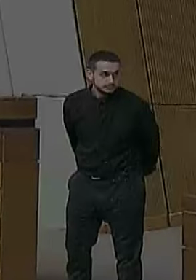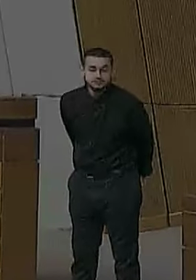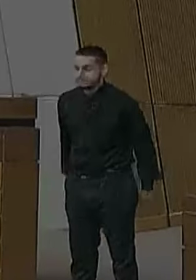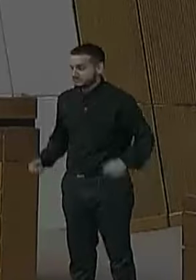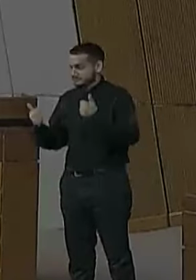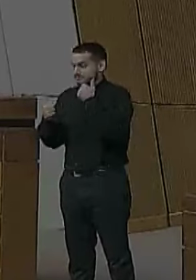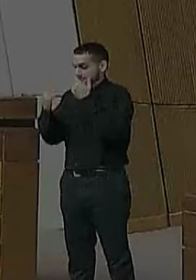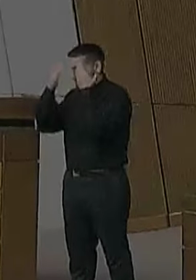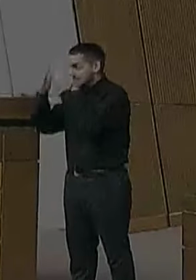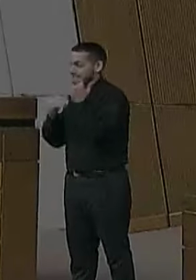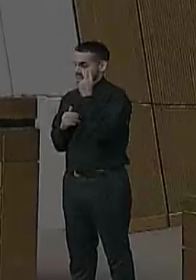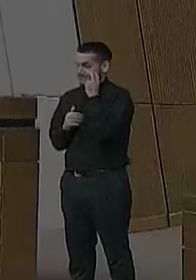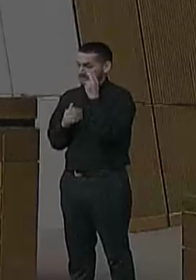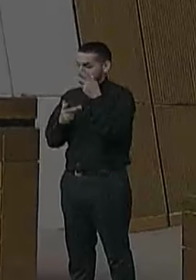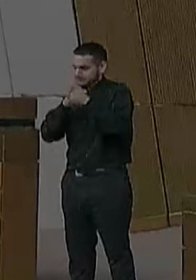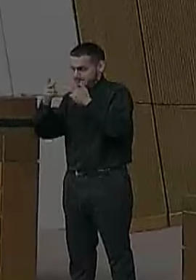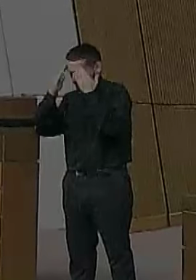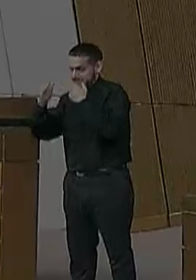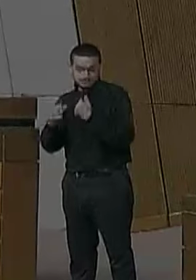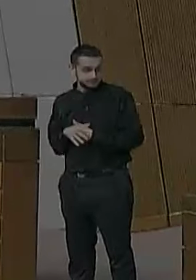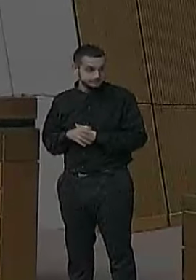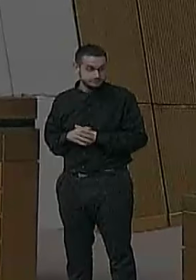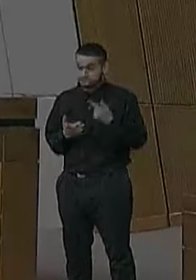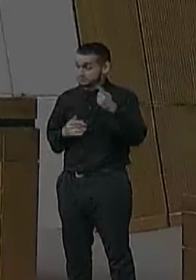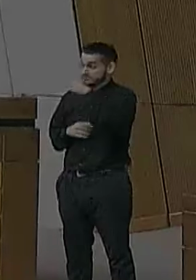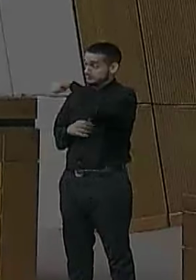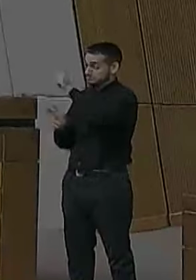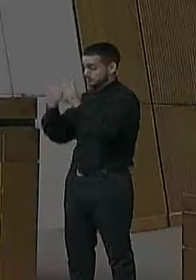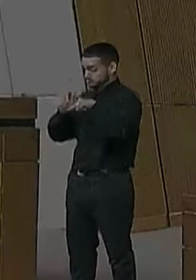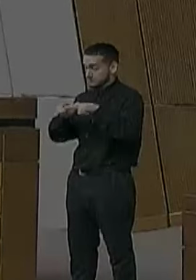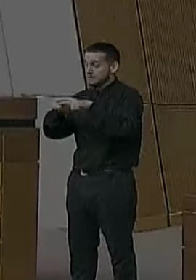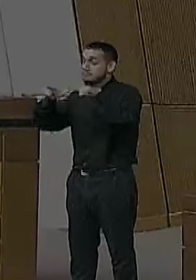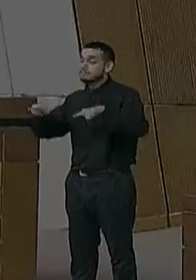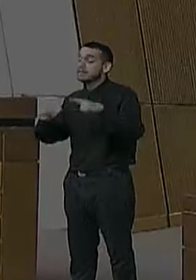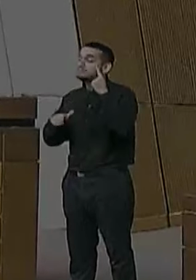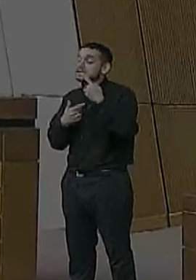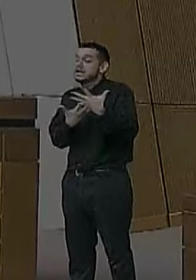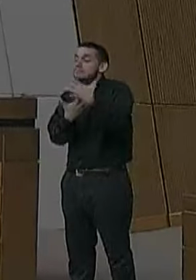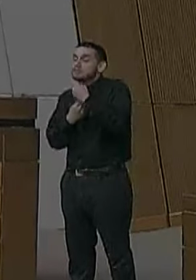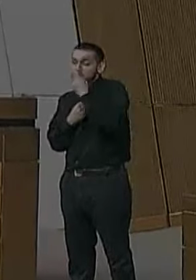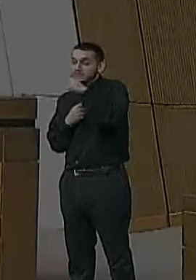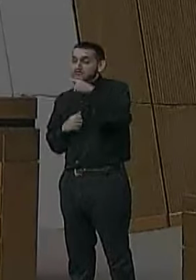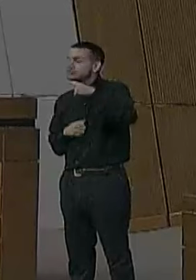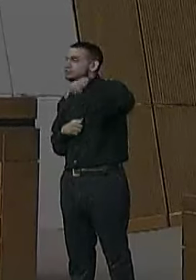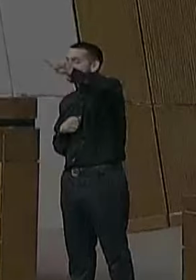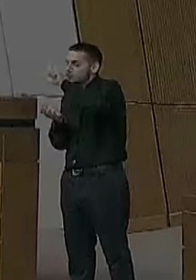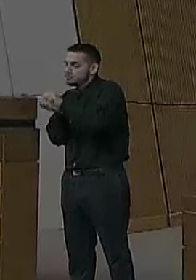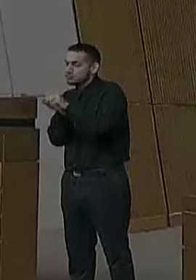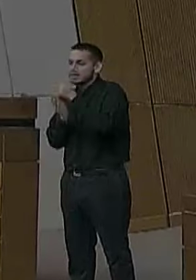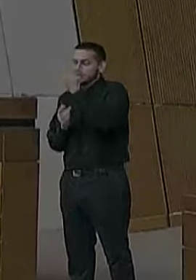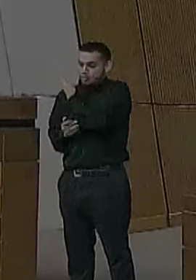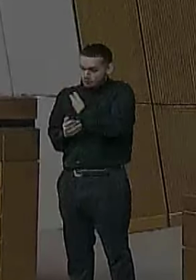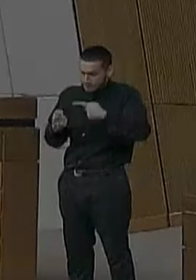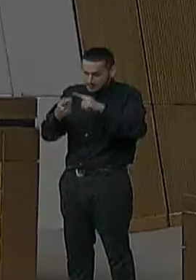Genial, Edgar, muchísimas gracias. Bueno, y como ya habrán escuchado, este espacio está apoyado por todos los sectores, porque la idea